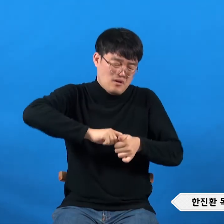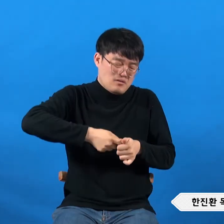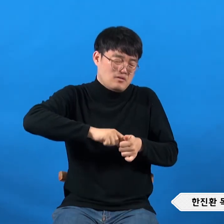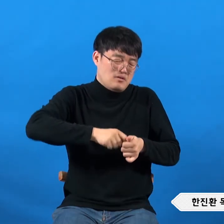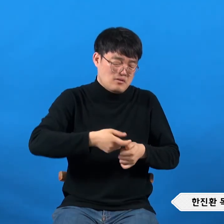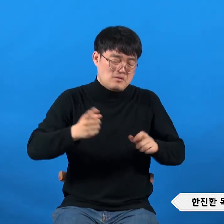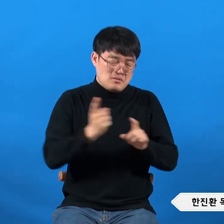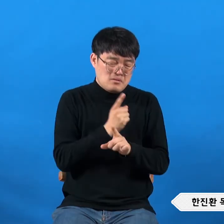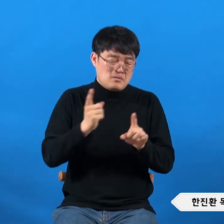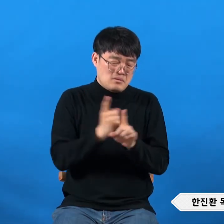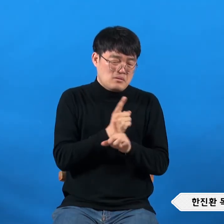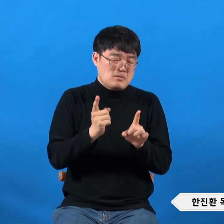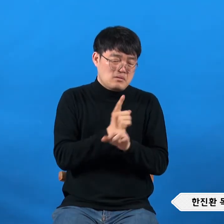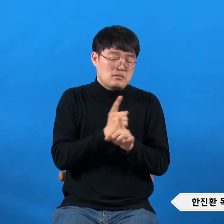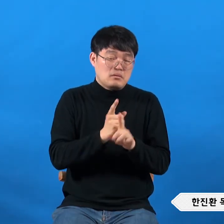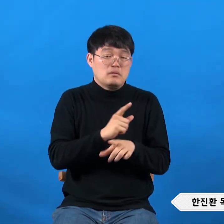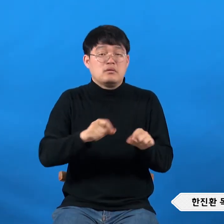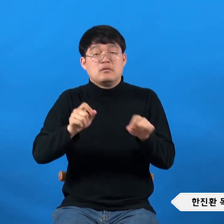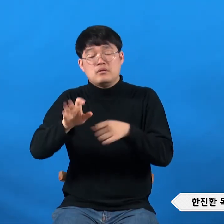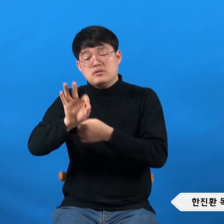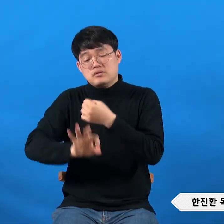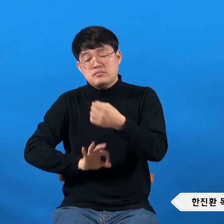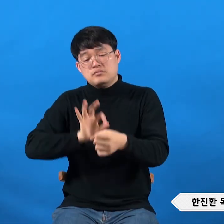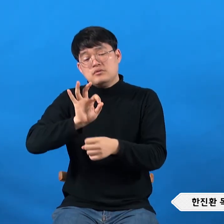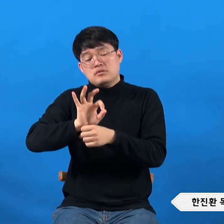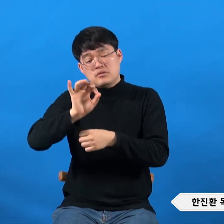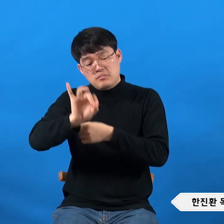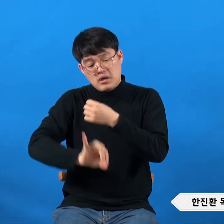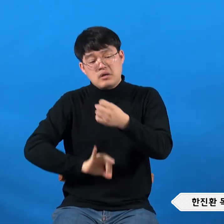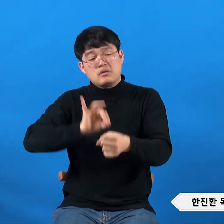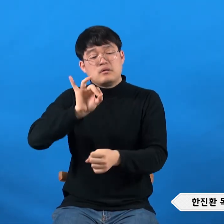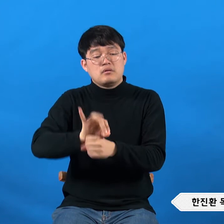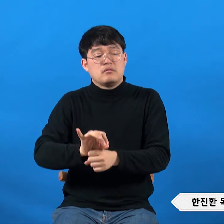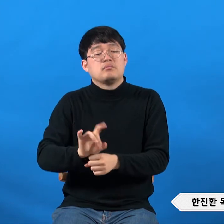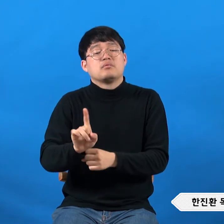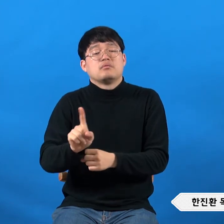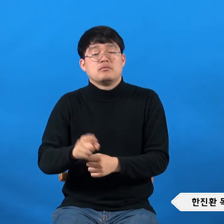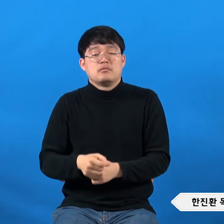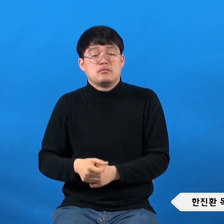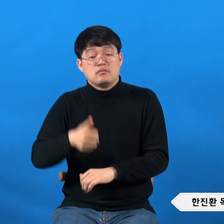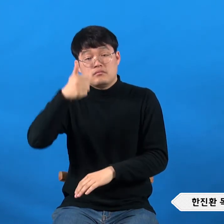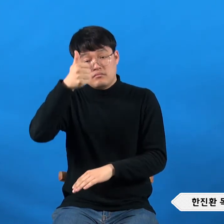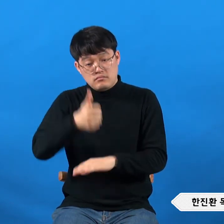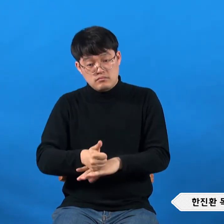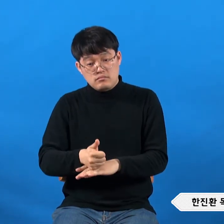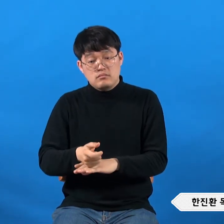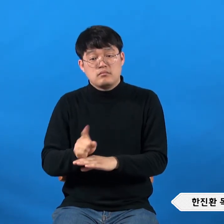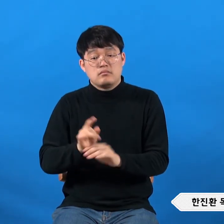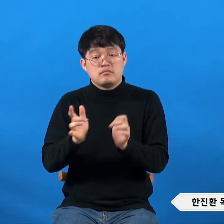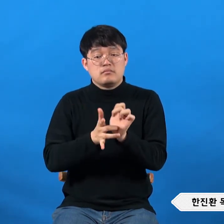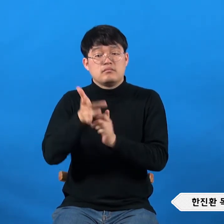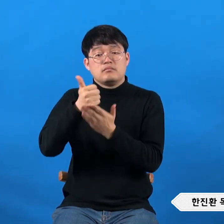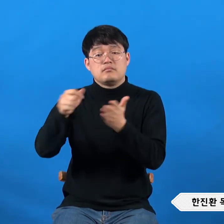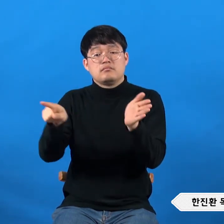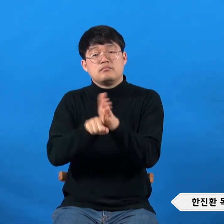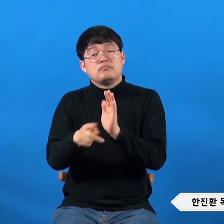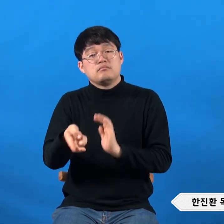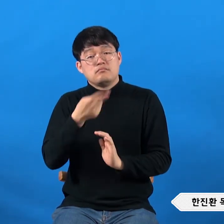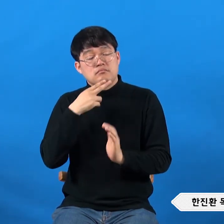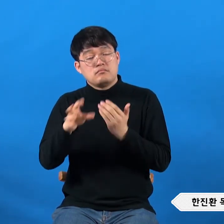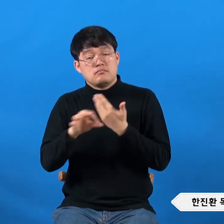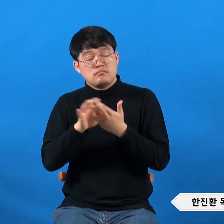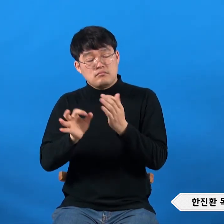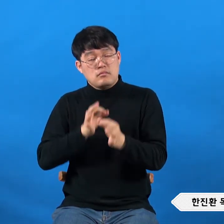어떻게 치유를 해서 이렇게 놓았다고 해본들 10년을 더 살겠습니까? 100년을 더 살겠습니까? 결국은 예수 믿지